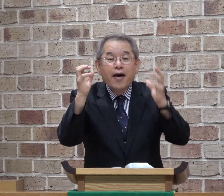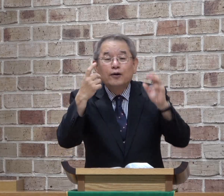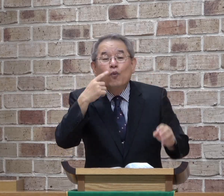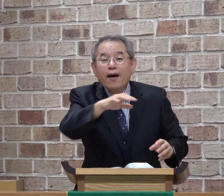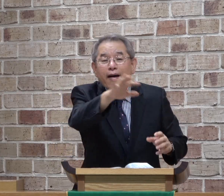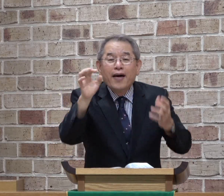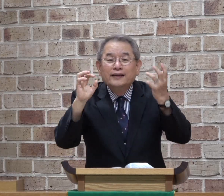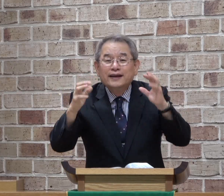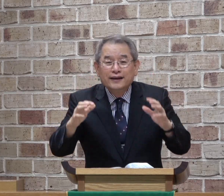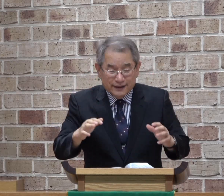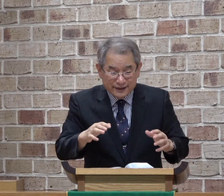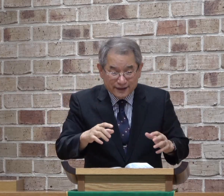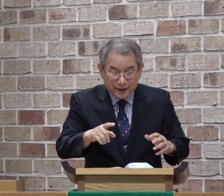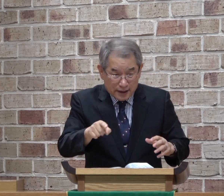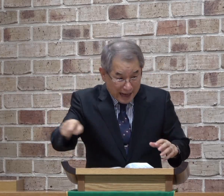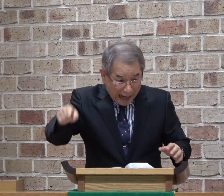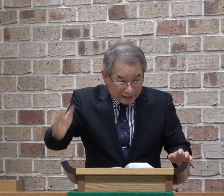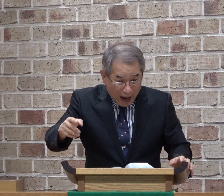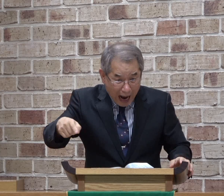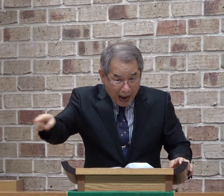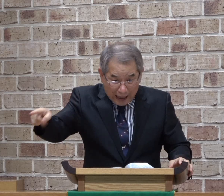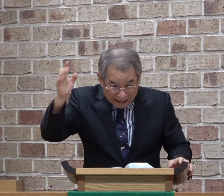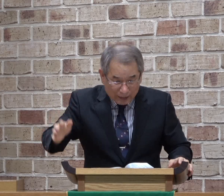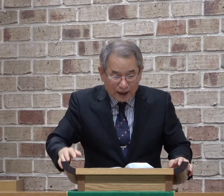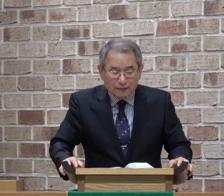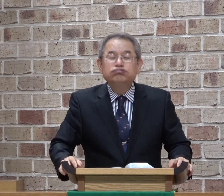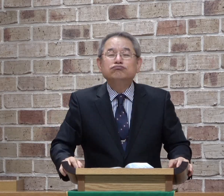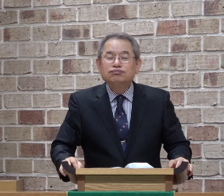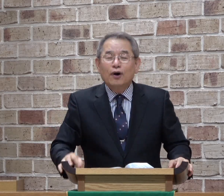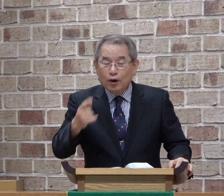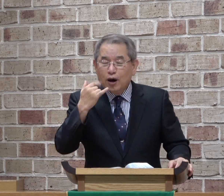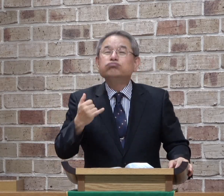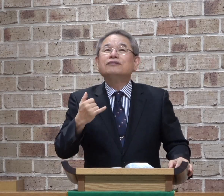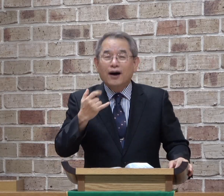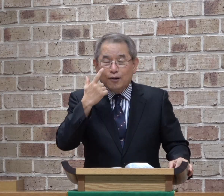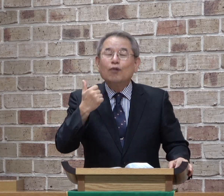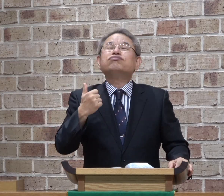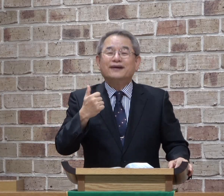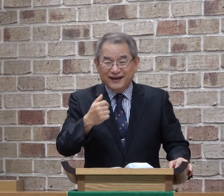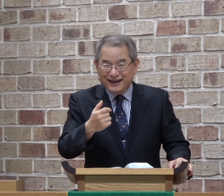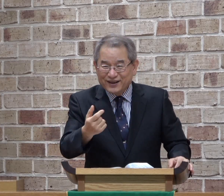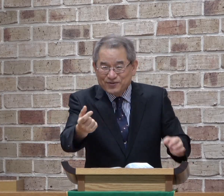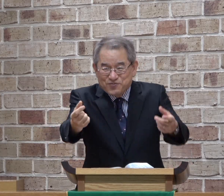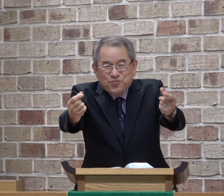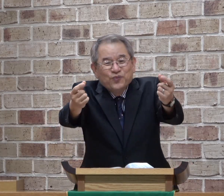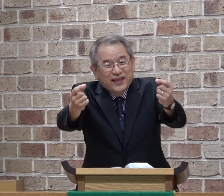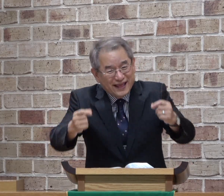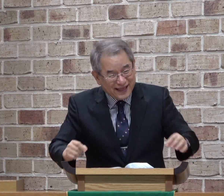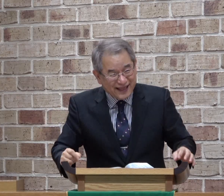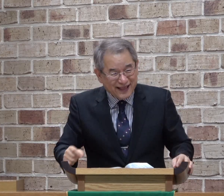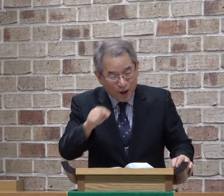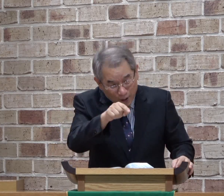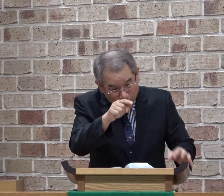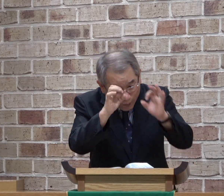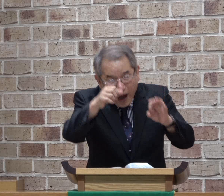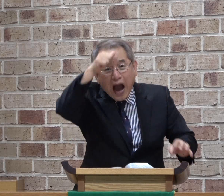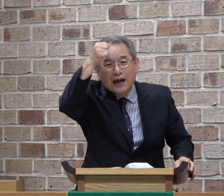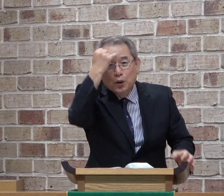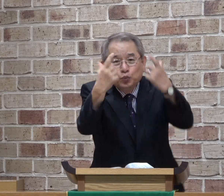같습니다. 여러분 애기들 보십시오. 가지마. 이거 가지마 그러면은 엄마 아버지 말을 듣지 않습니다.